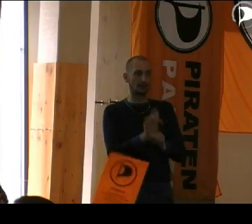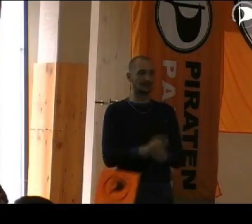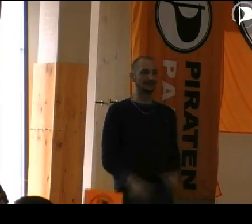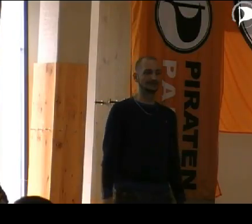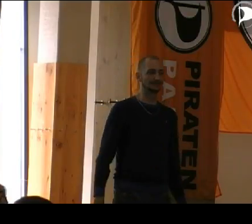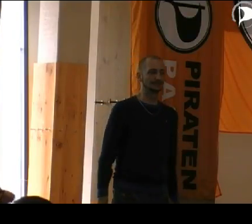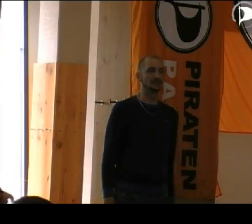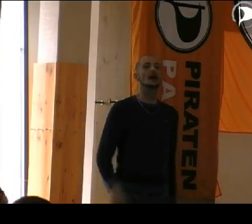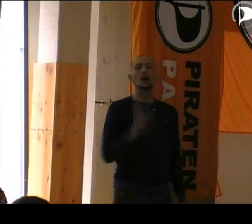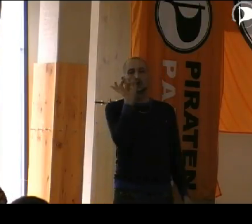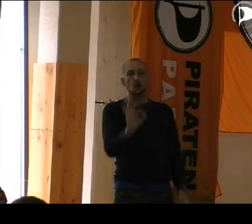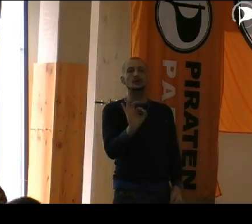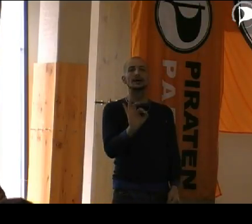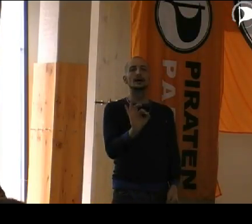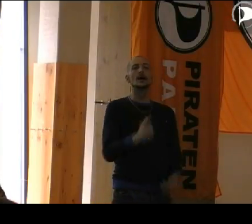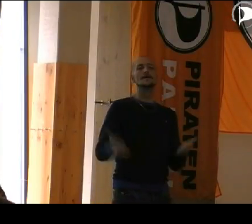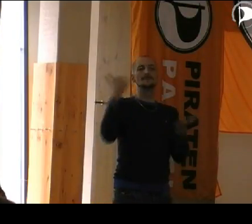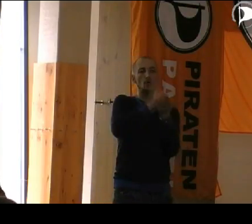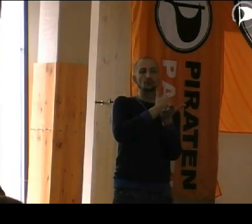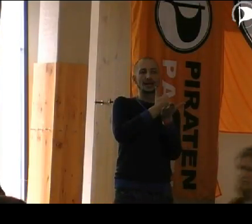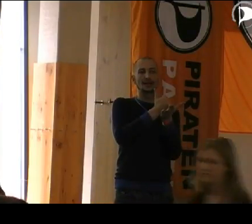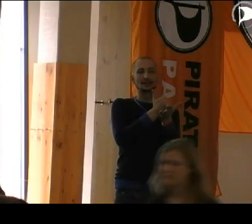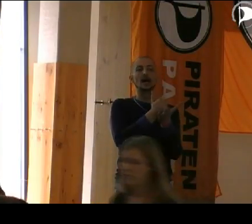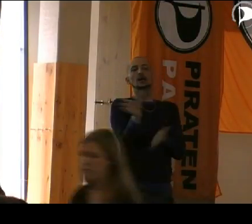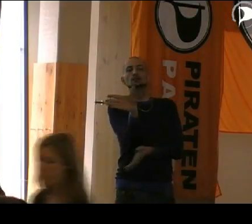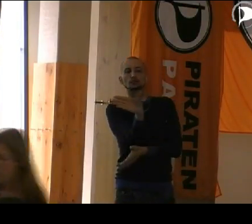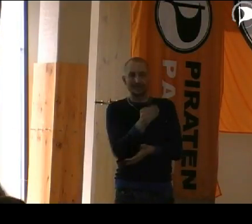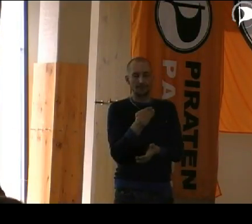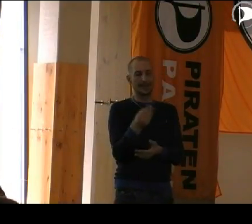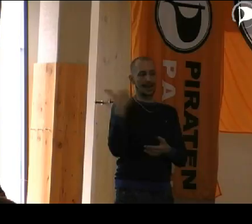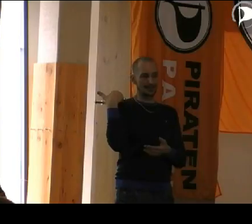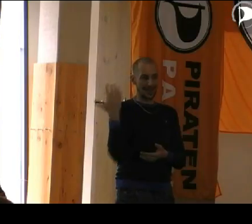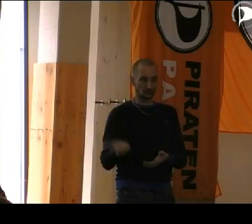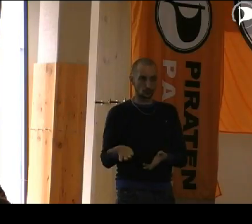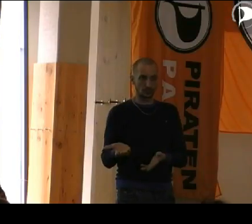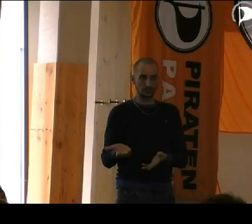gut damit ist der vorstand gesagt zu entlasten